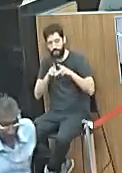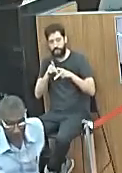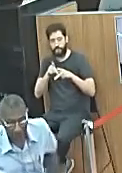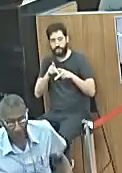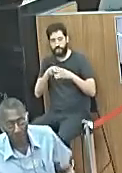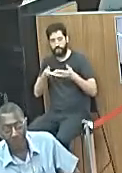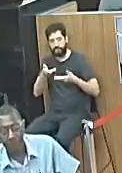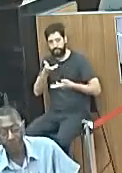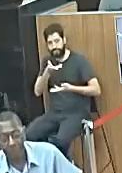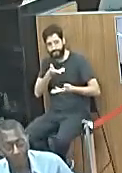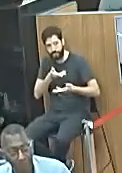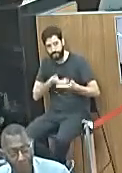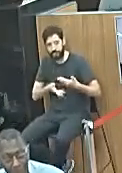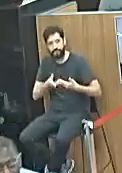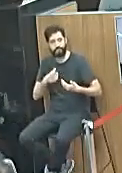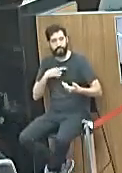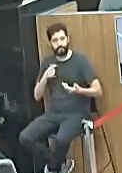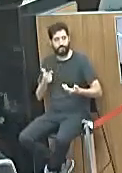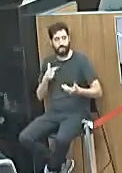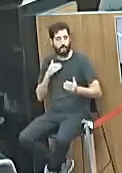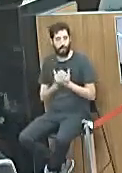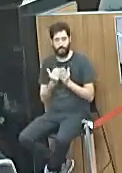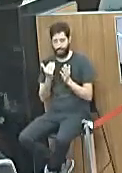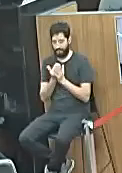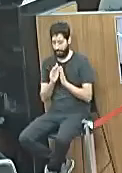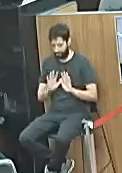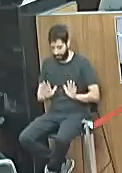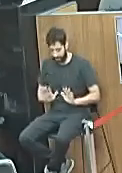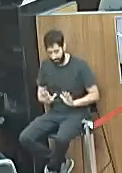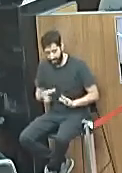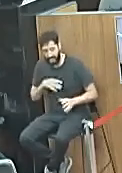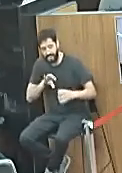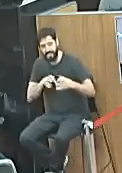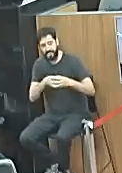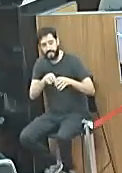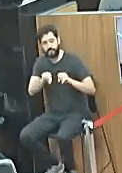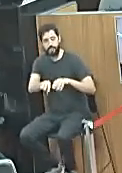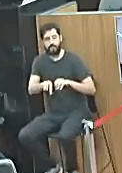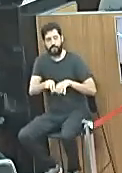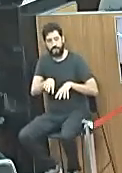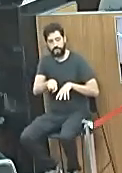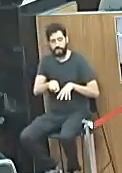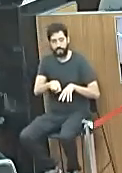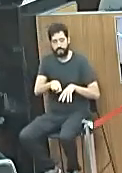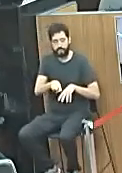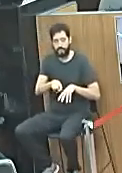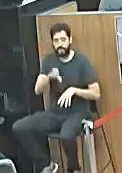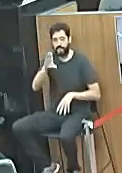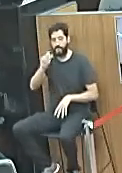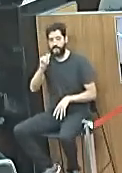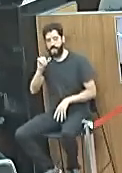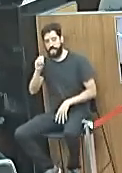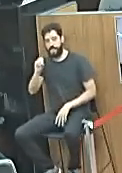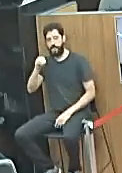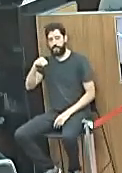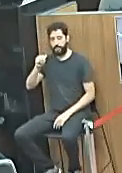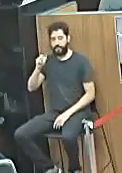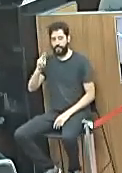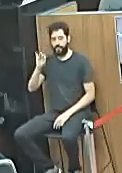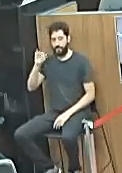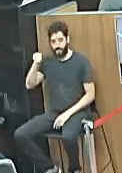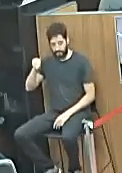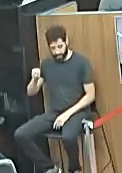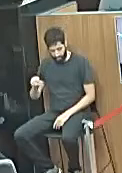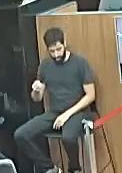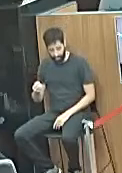solidária não tem eu aumentei que nos centros educacionais da fundação educacional cae marques focampe olé